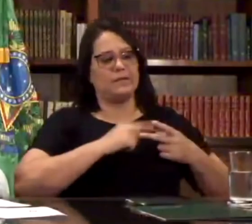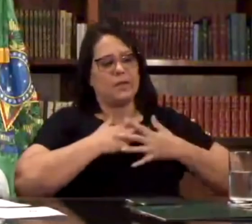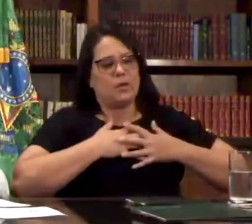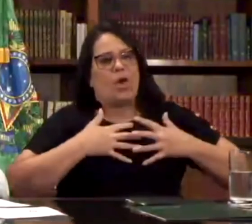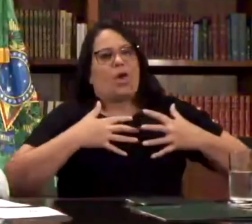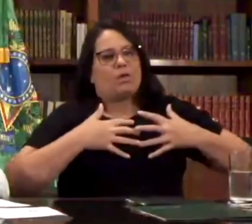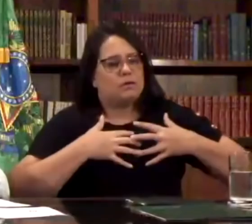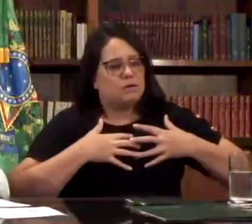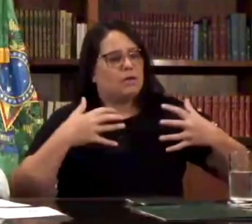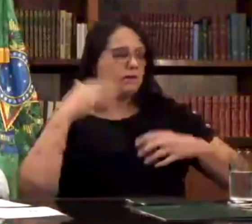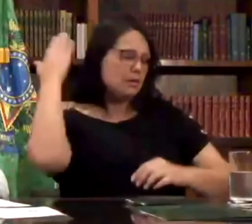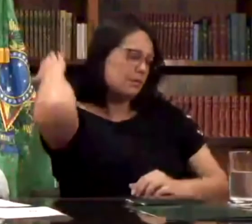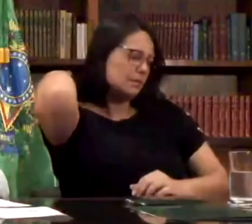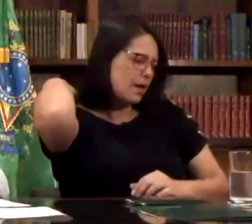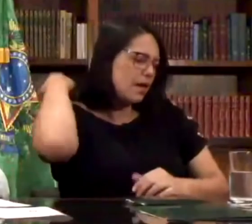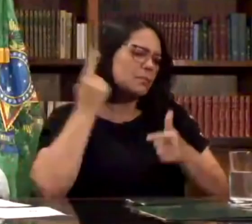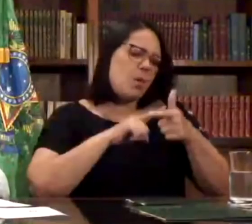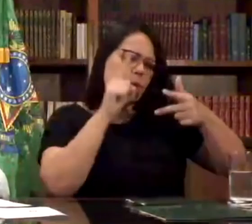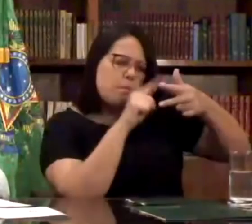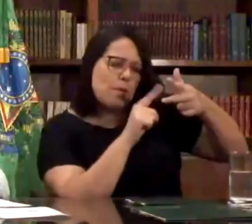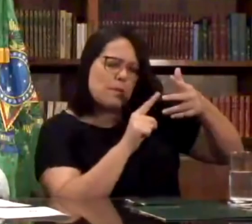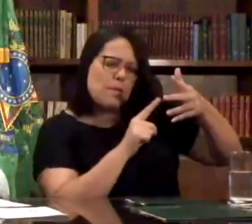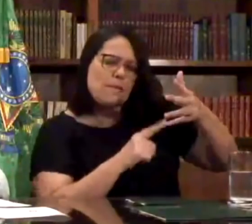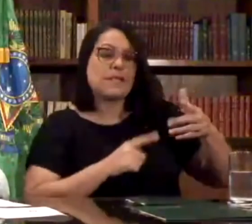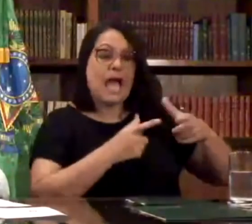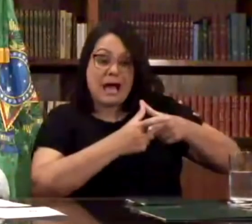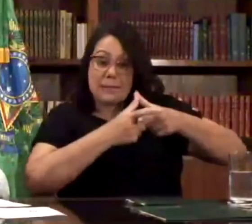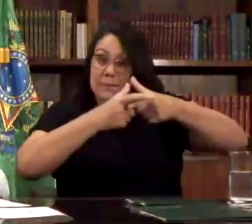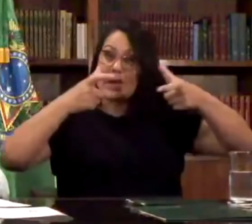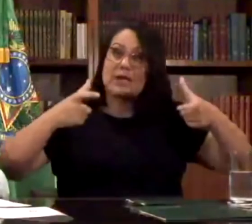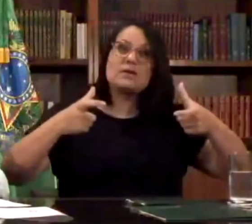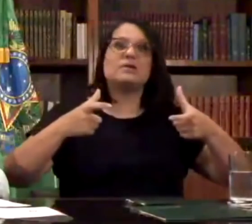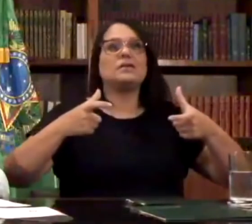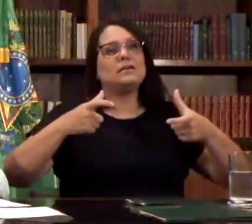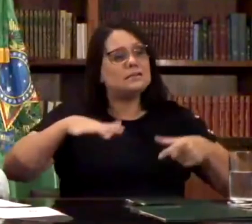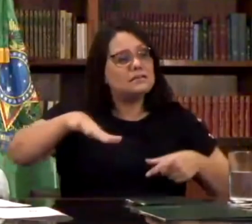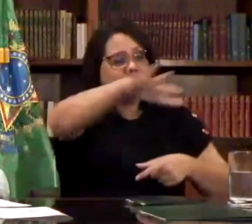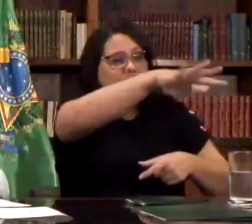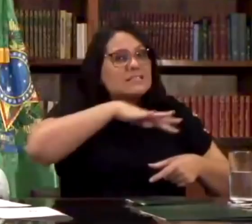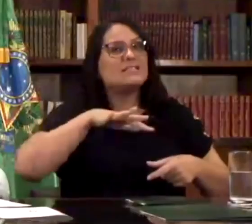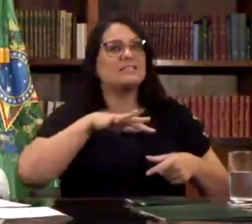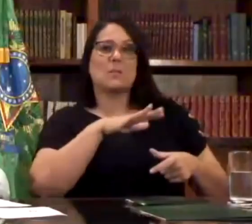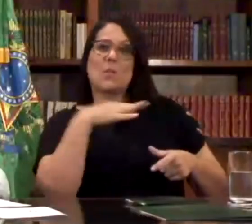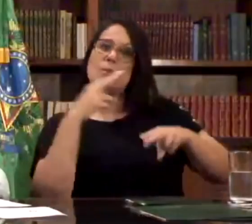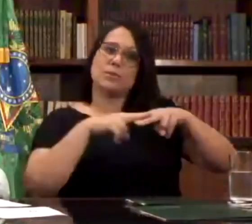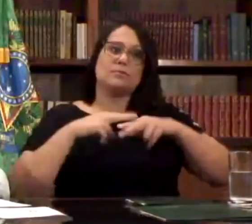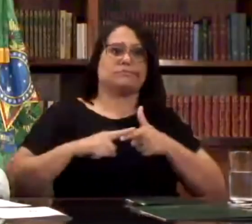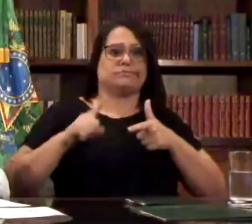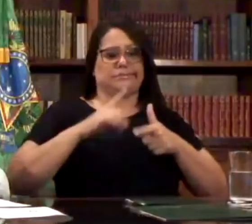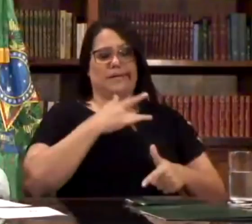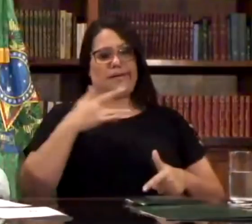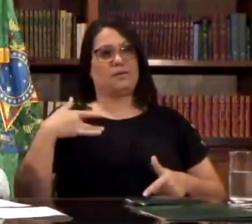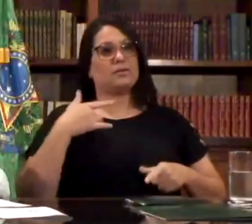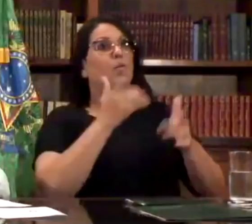insuficiência respiratória, tinha uma pneumonia, tinha algo qualquer. Então, essa grande massa de trabalhadores, no meu entendimento, mas nós temos que